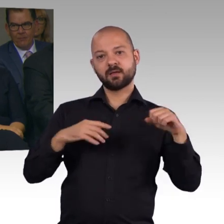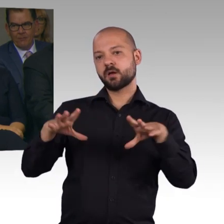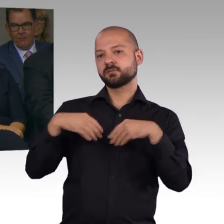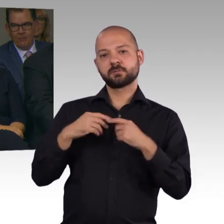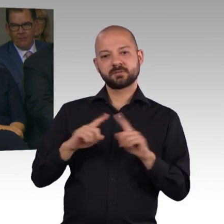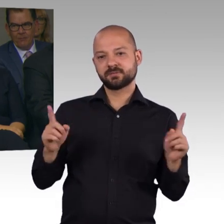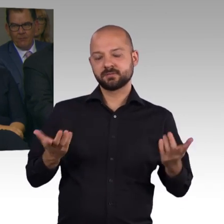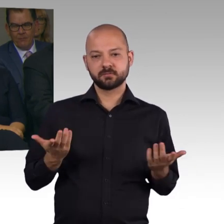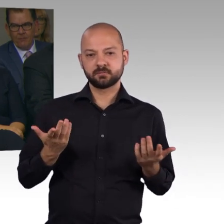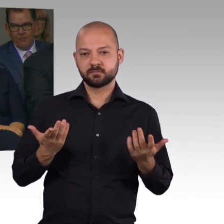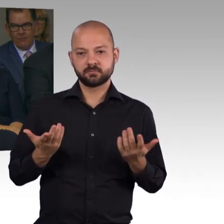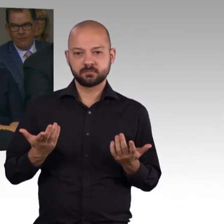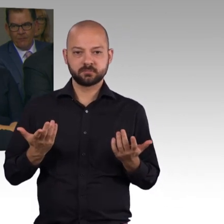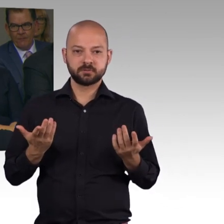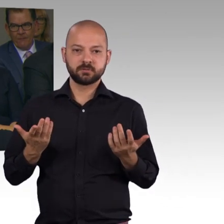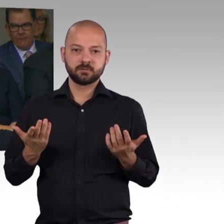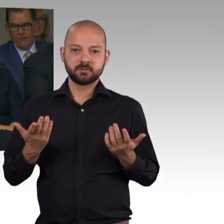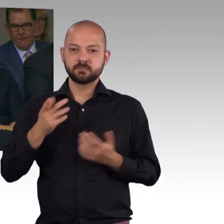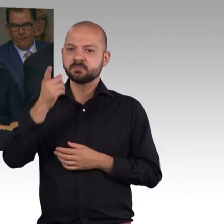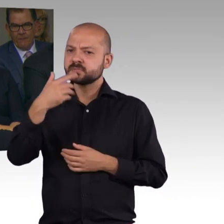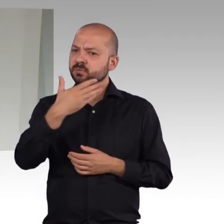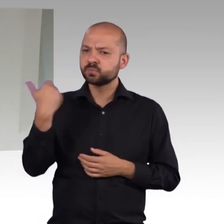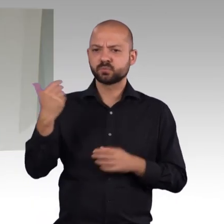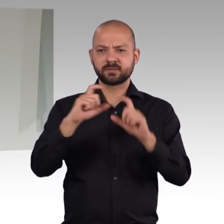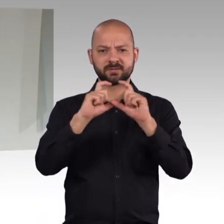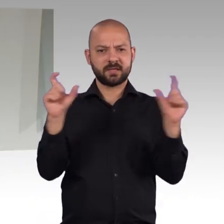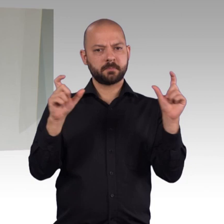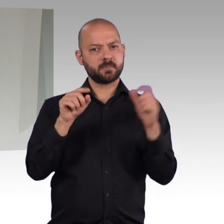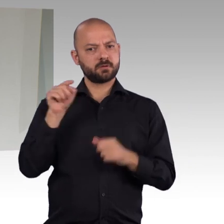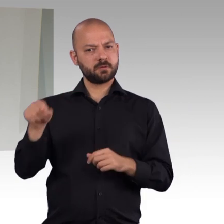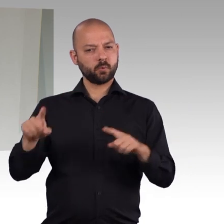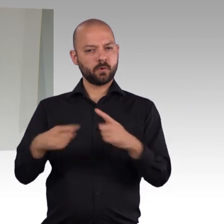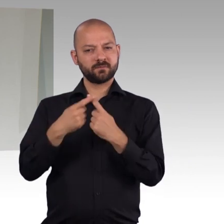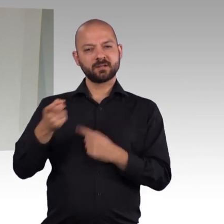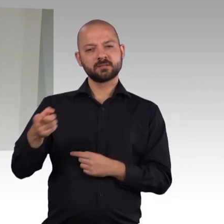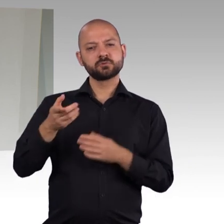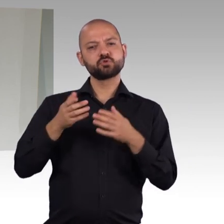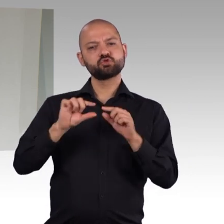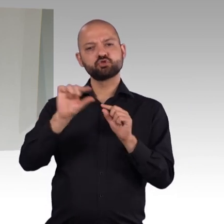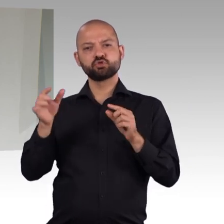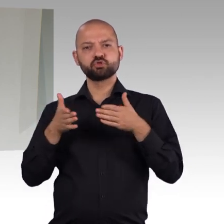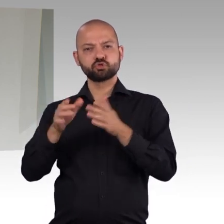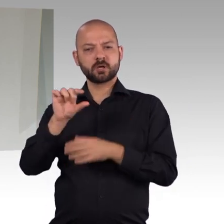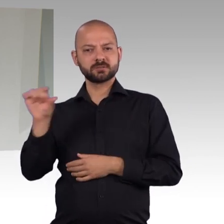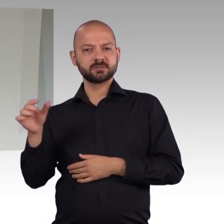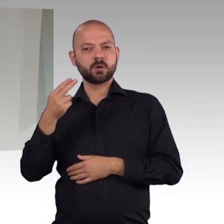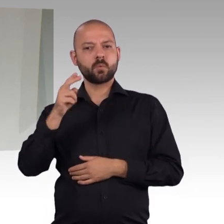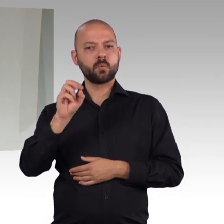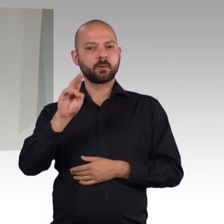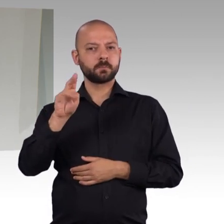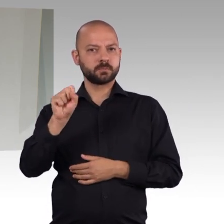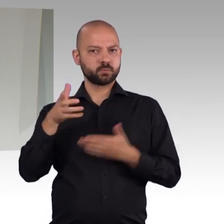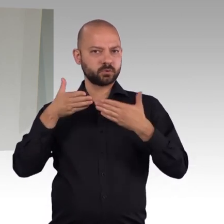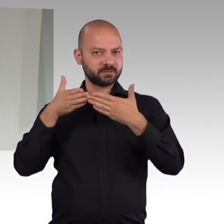hören Sie auf, Aussagen zu treffen, die Halbwertszeiten von nur wenigen Tagen haben und die völlig unglaubwürdig sind. Die